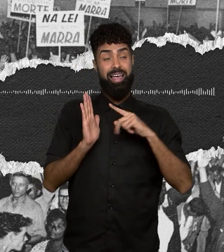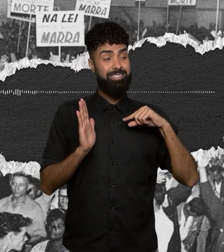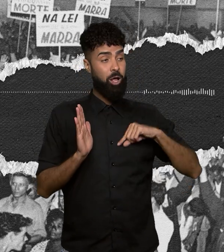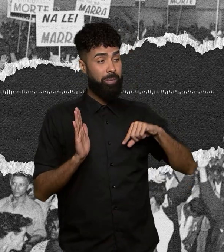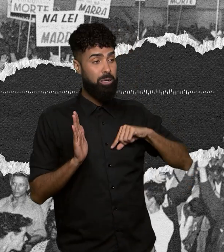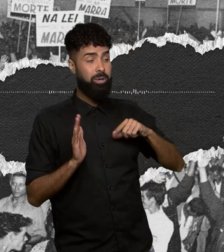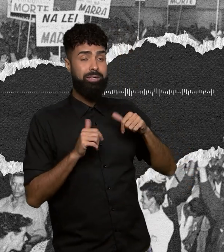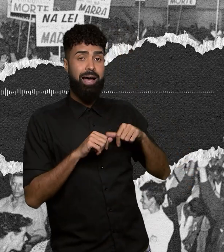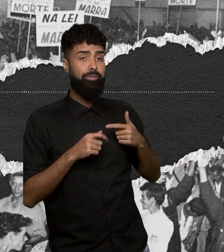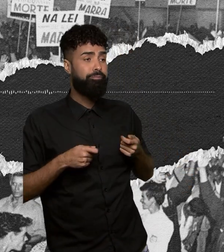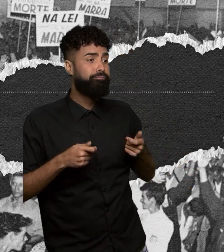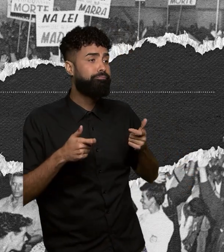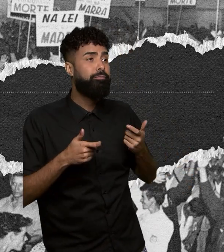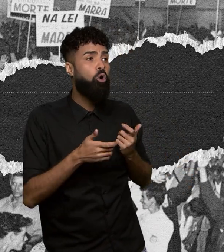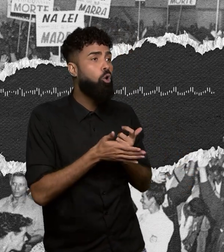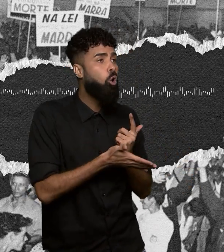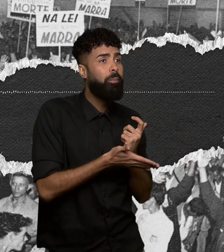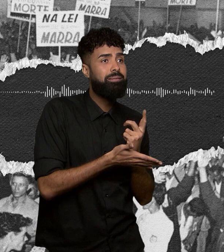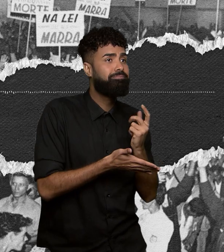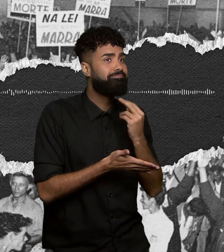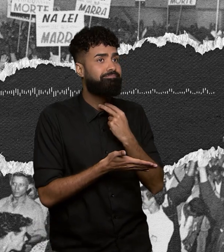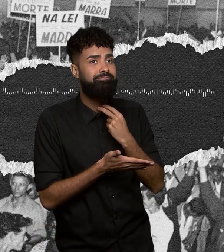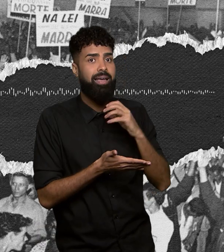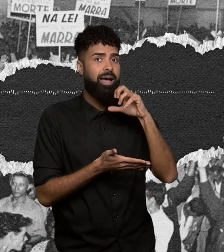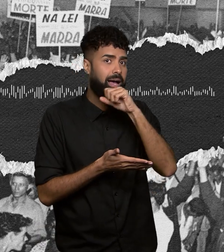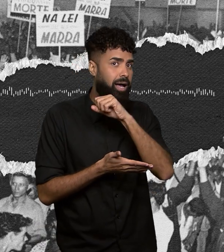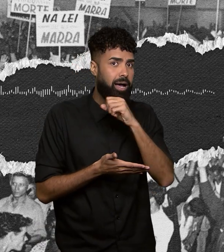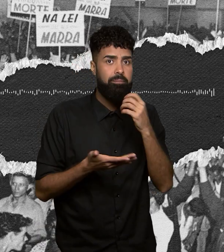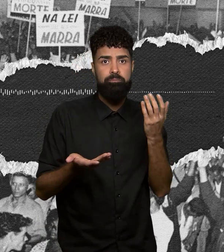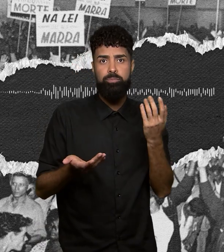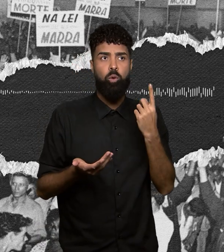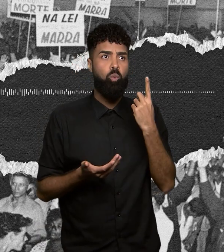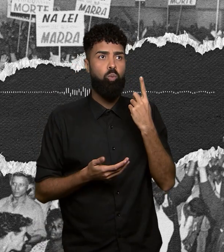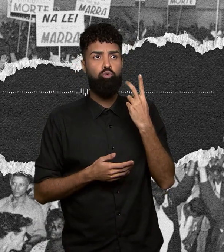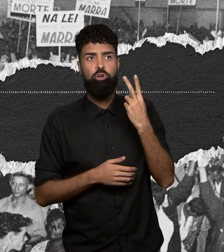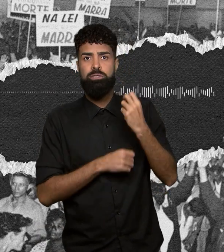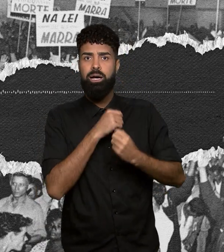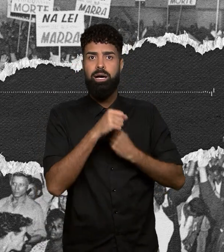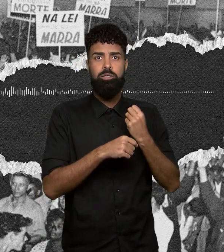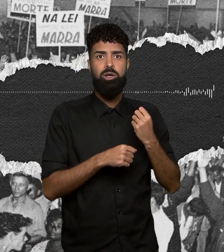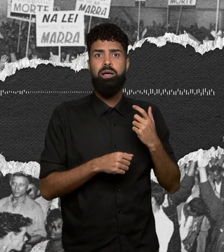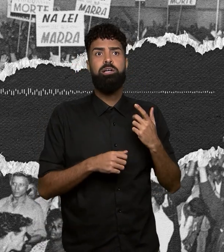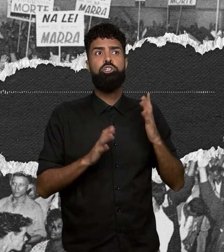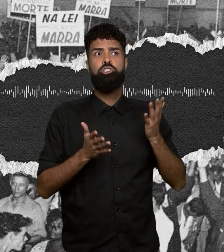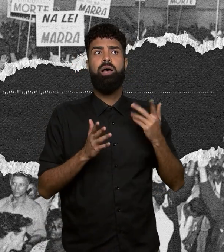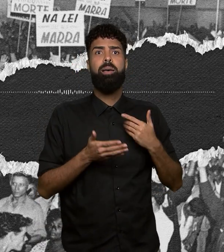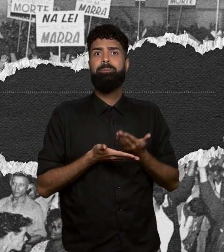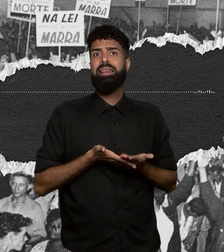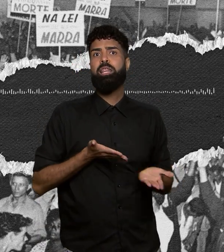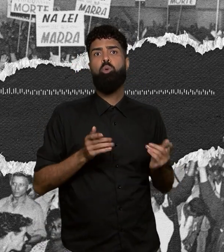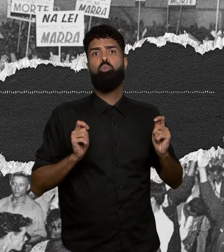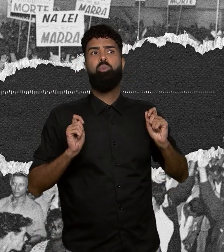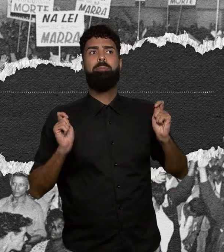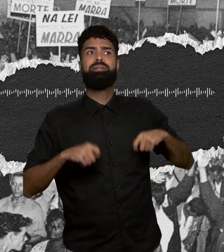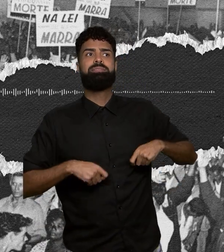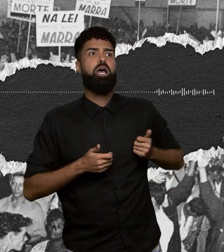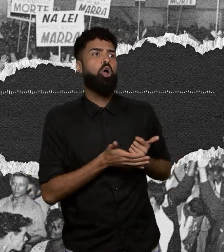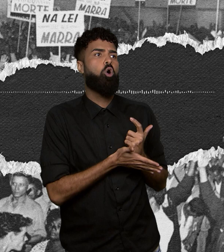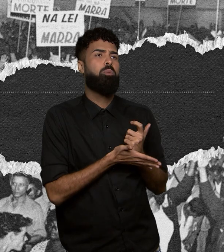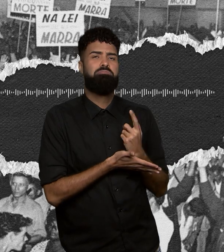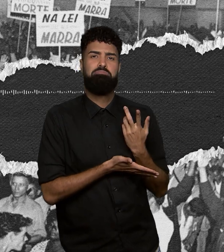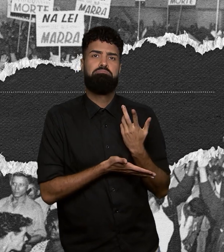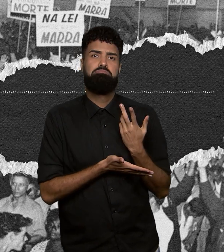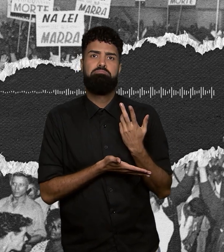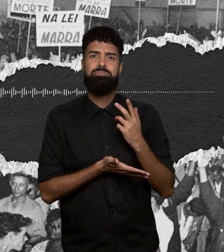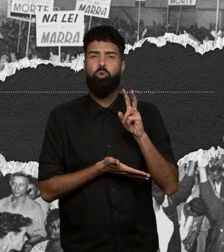muito defasado de forma muito rápida em papo de um dois anos ele perdeu cerca de 50% do poder de compra Mas vamos voltar